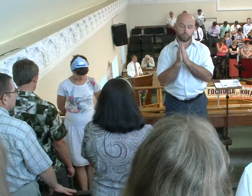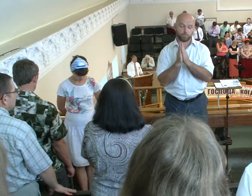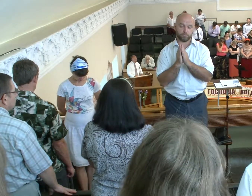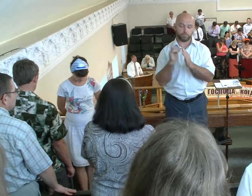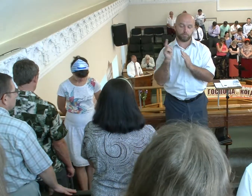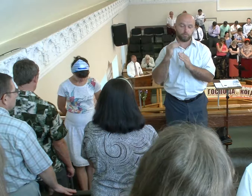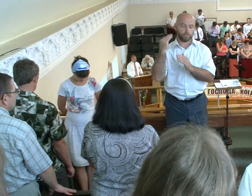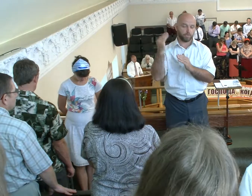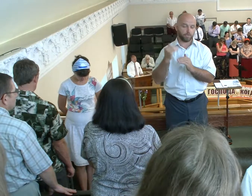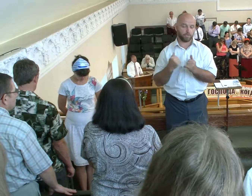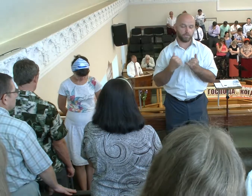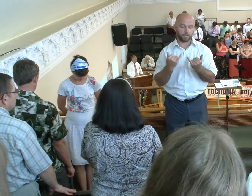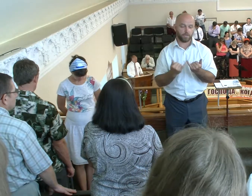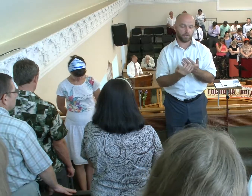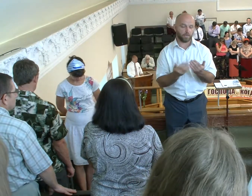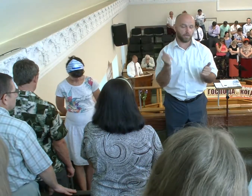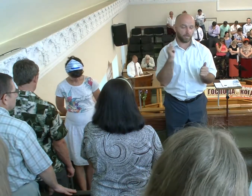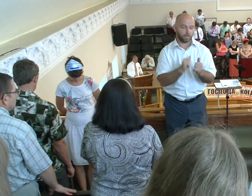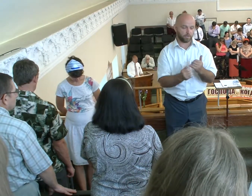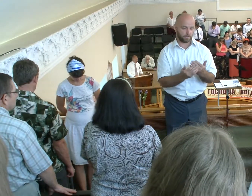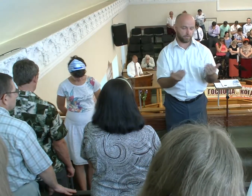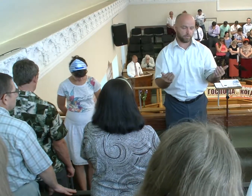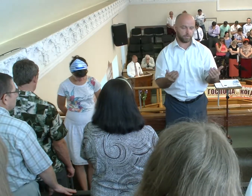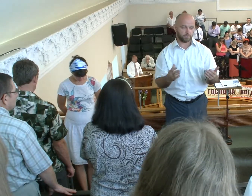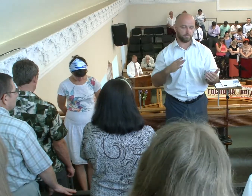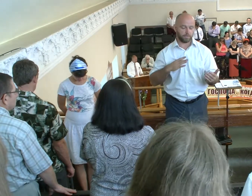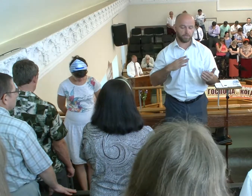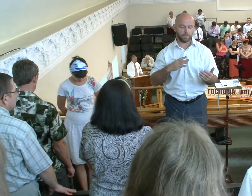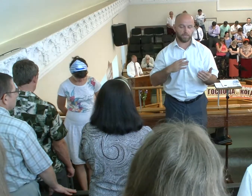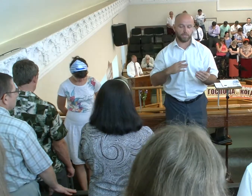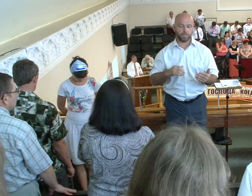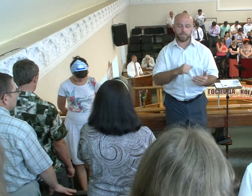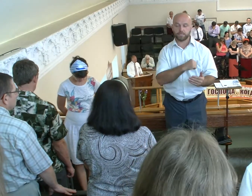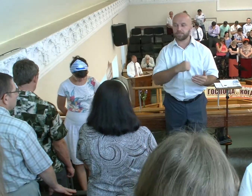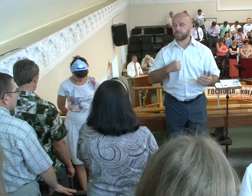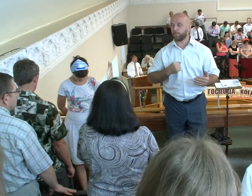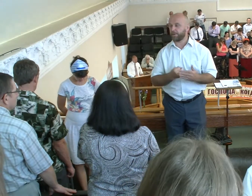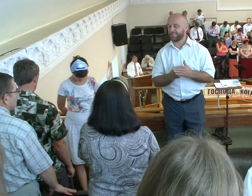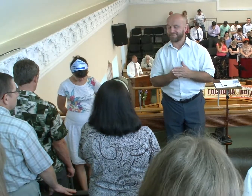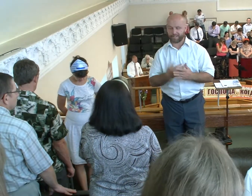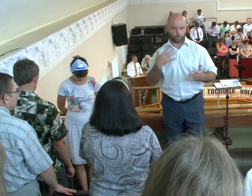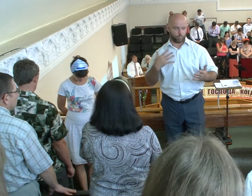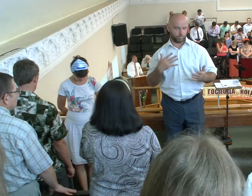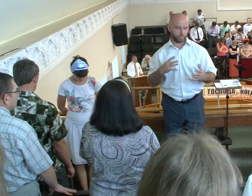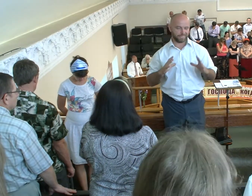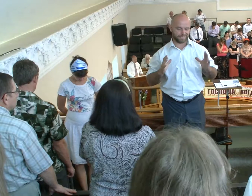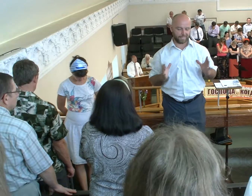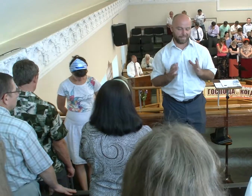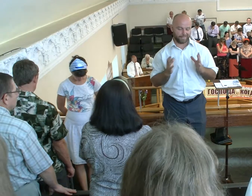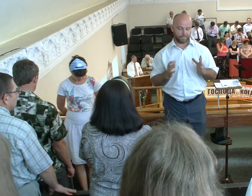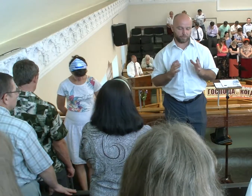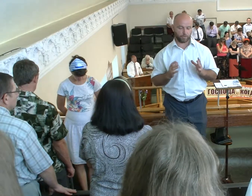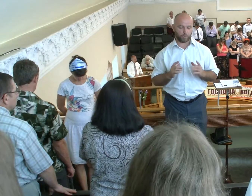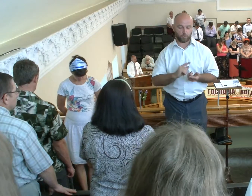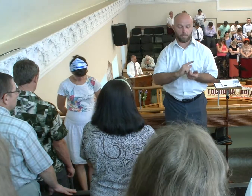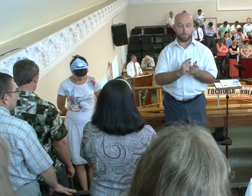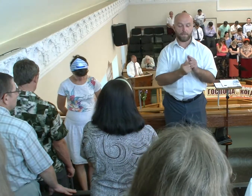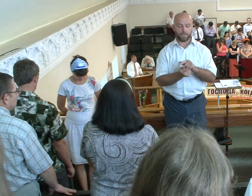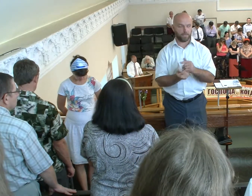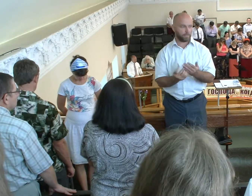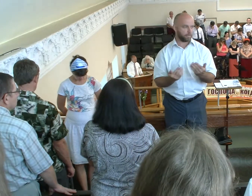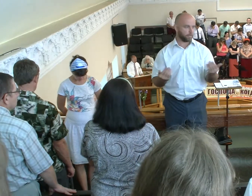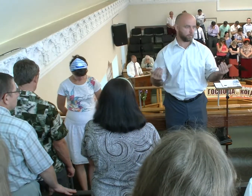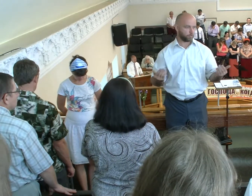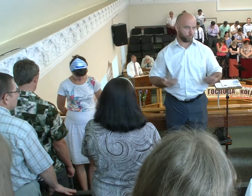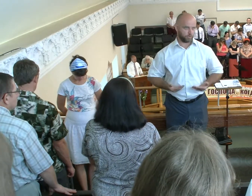нас Ты был самой дорогой ценностью. Ценностью, которая всеобъемлет нашу жизнь, Господи.